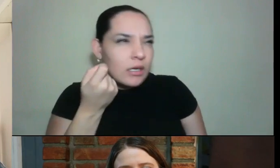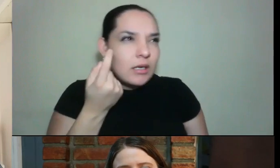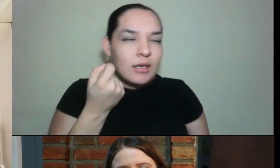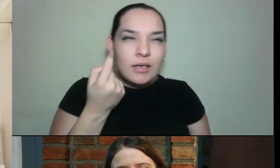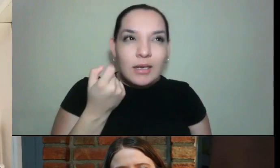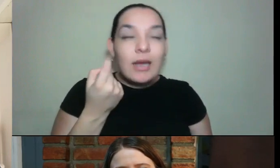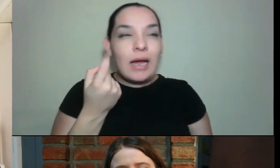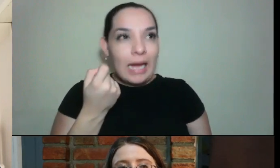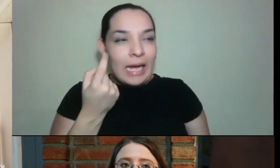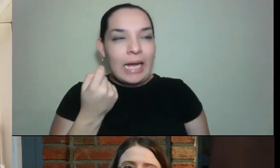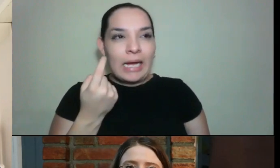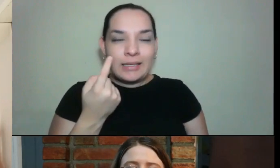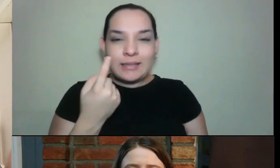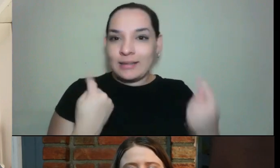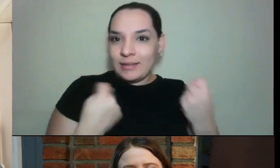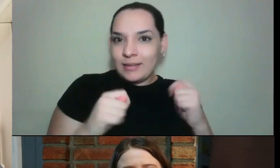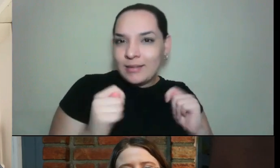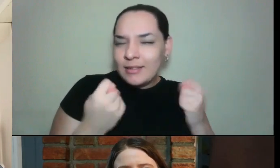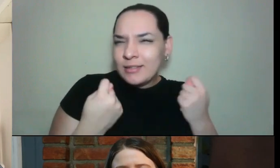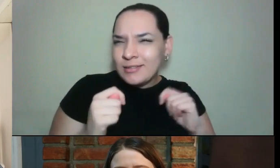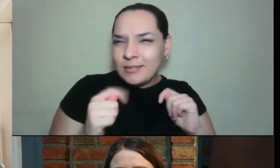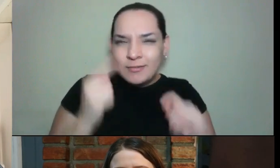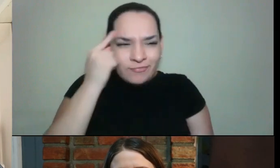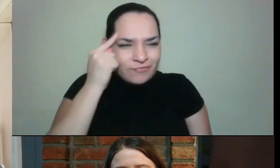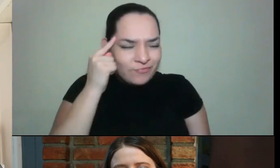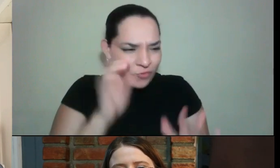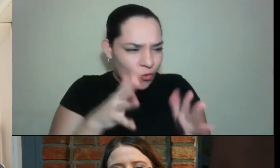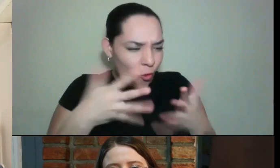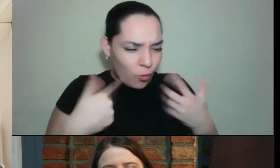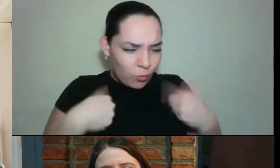intentar entenderlos, de intentar